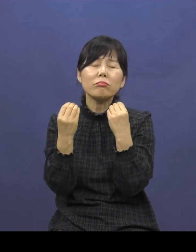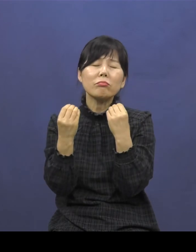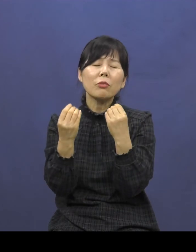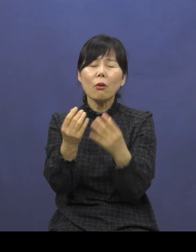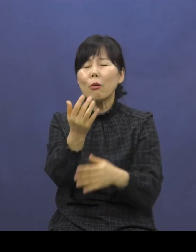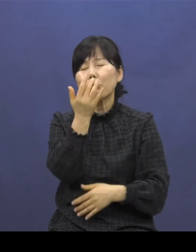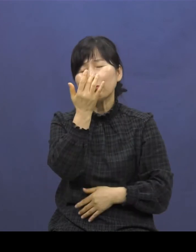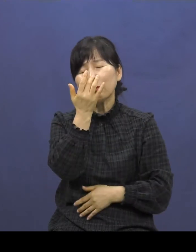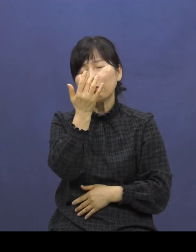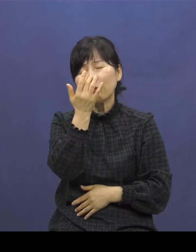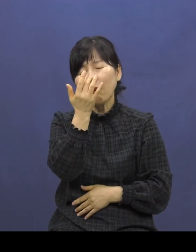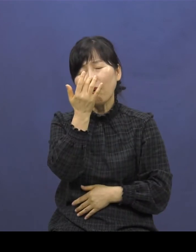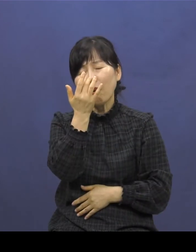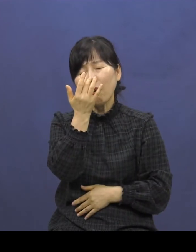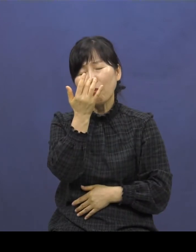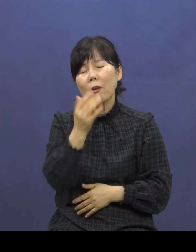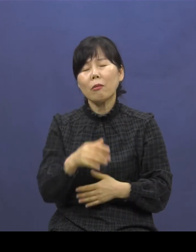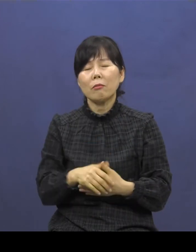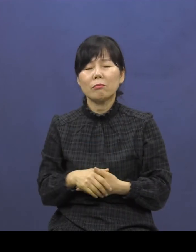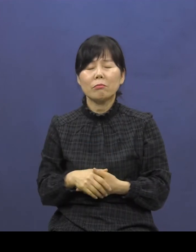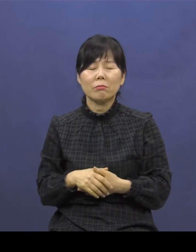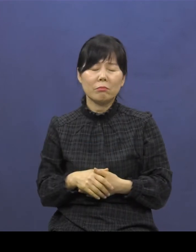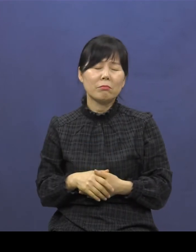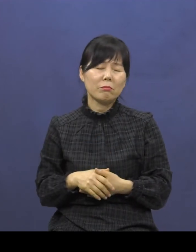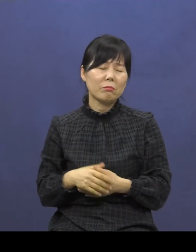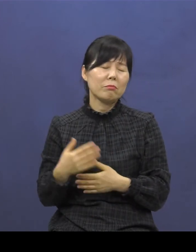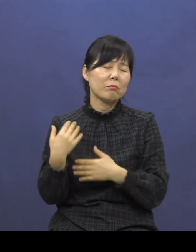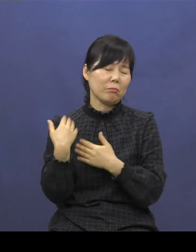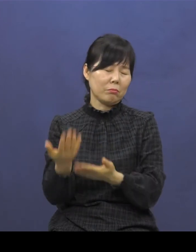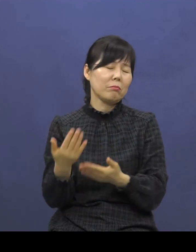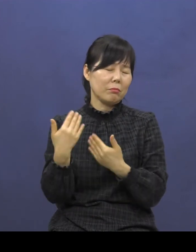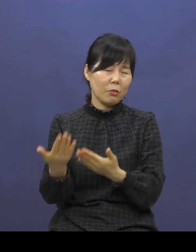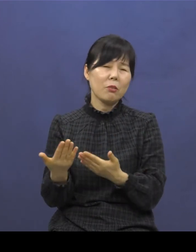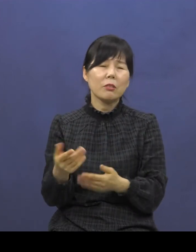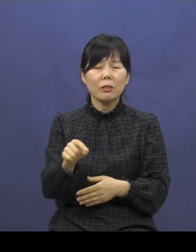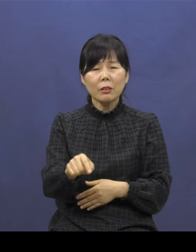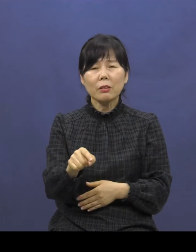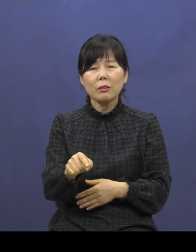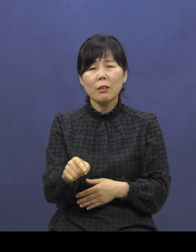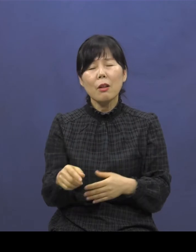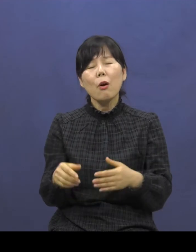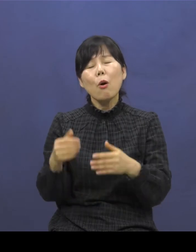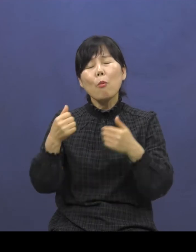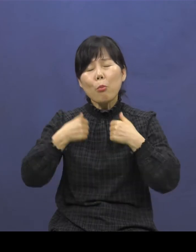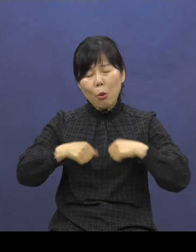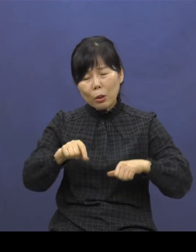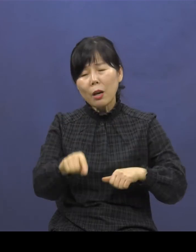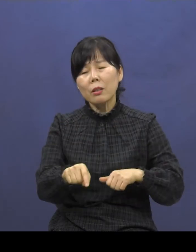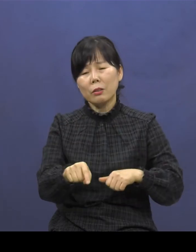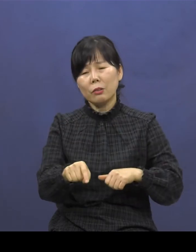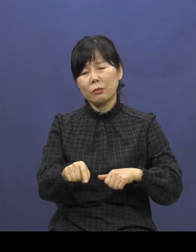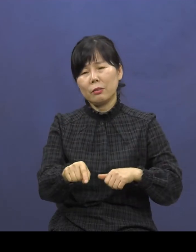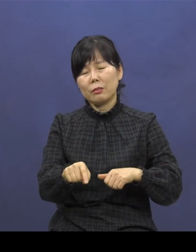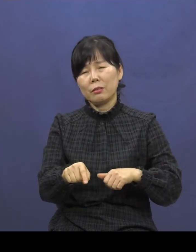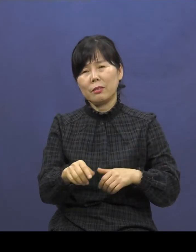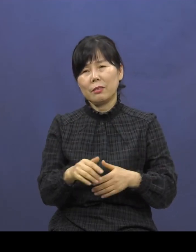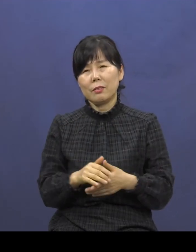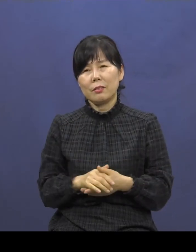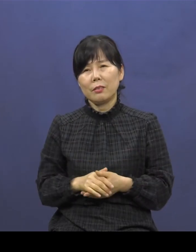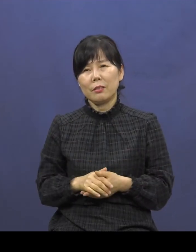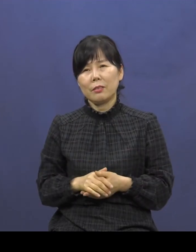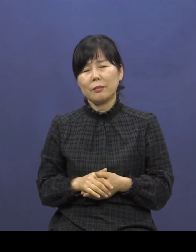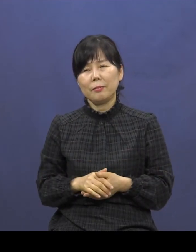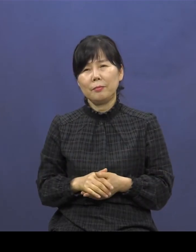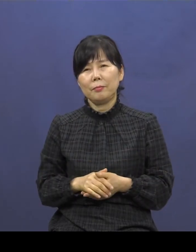그냥 그러고 살아도 그냥 이것이 운명인가 보다, 그러고 그냥 주저앉는 거예요. 그냥 주저앉으면요, 그건